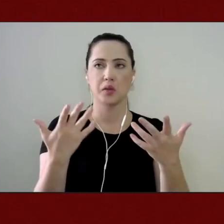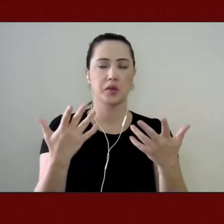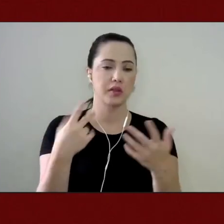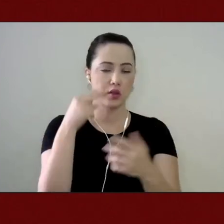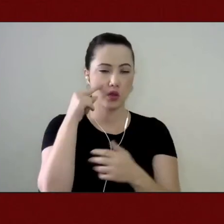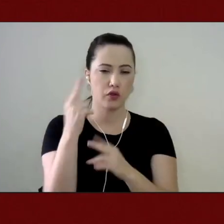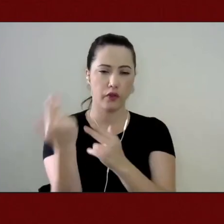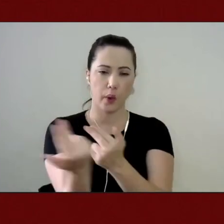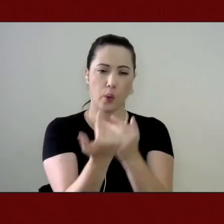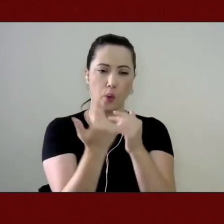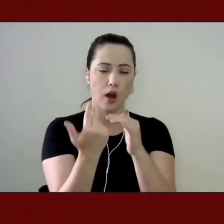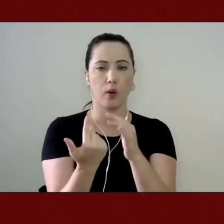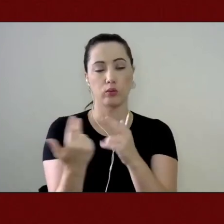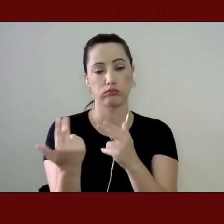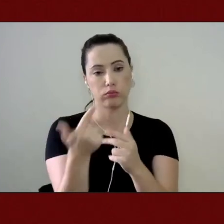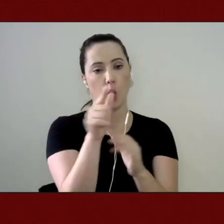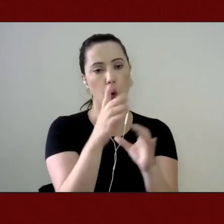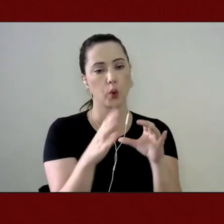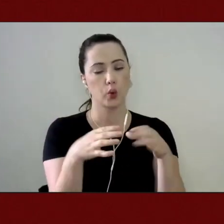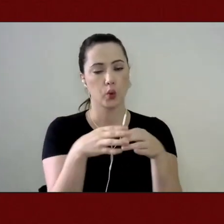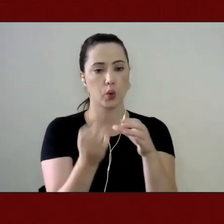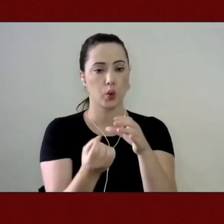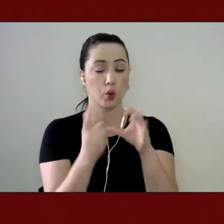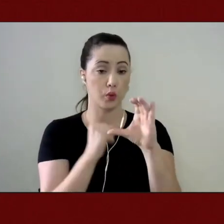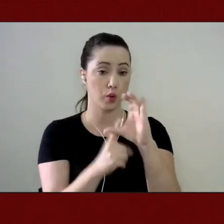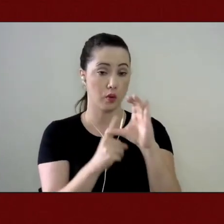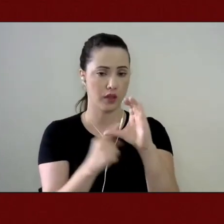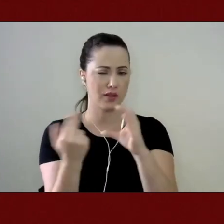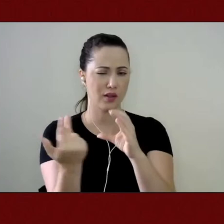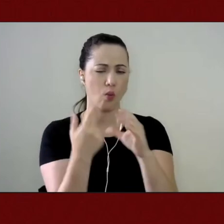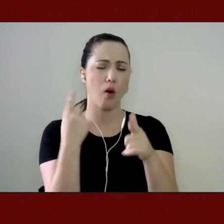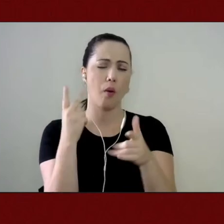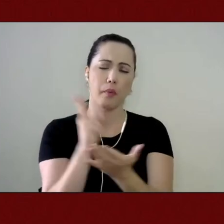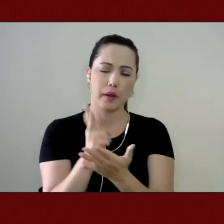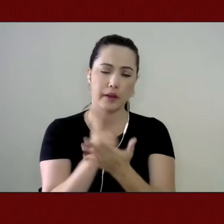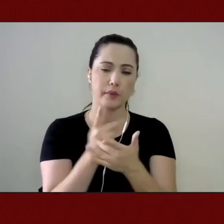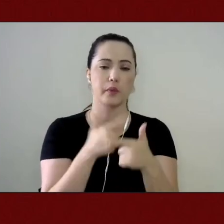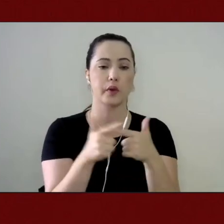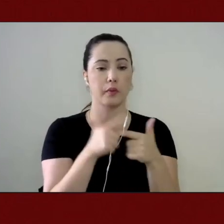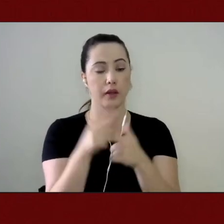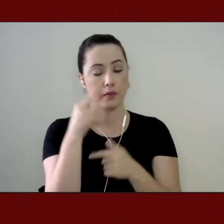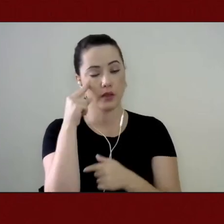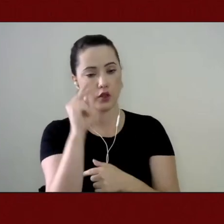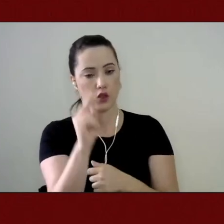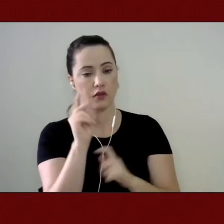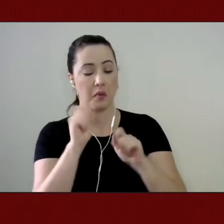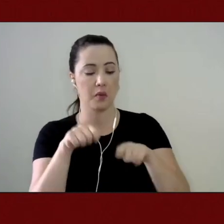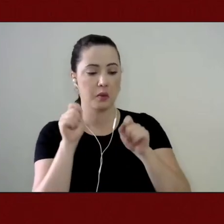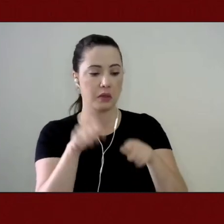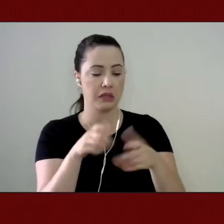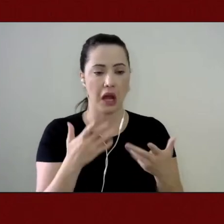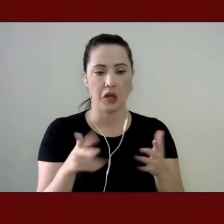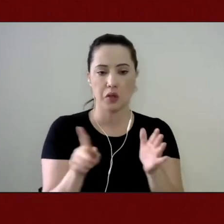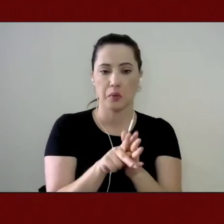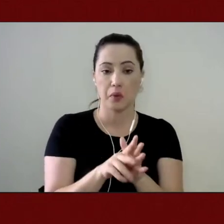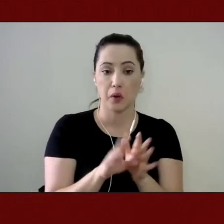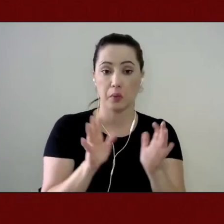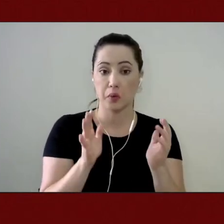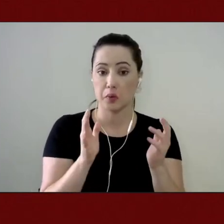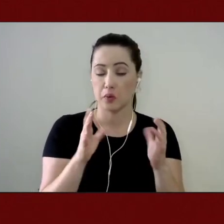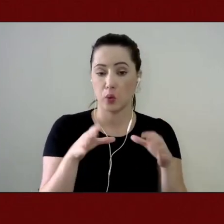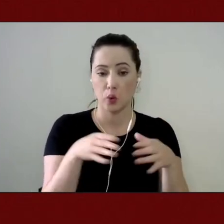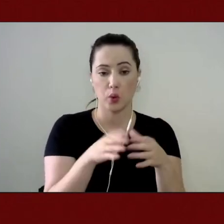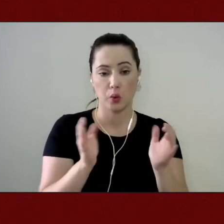trás existe a ideia de partir dos limites históricos da própria burguesia nacional para superá-los e tornar protagonistas